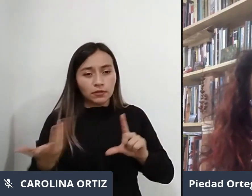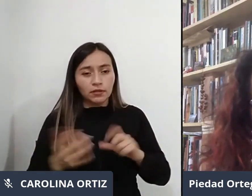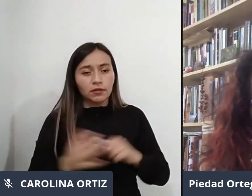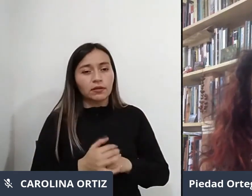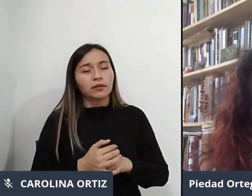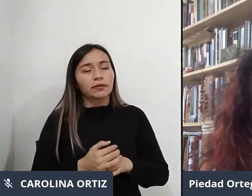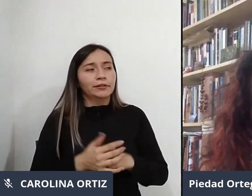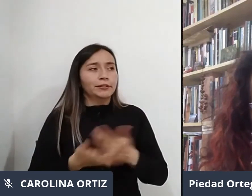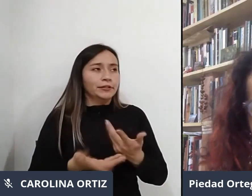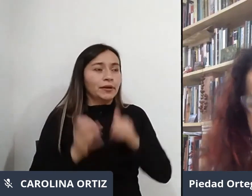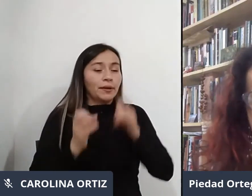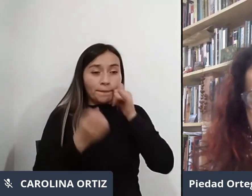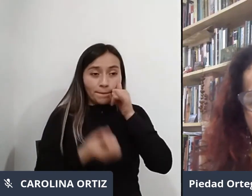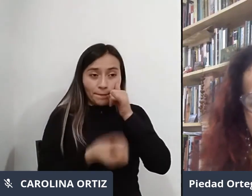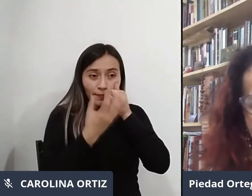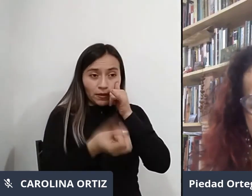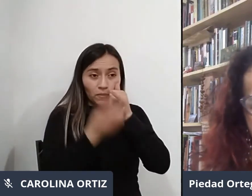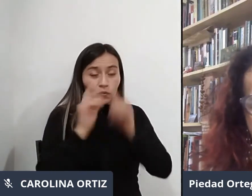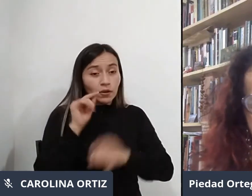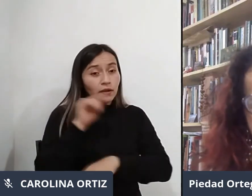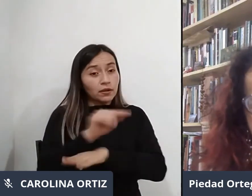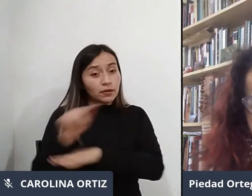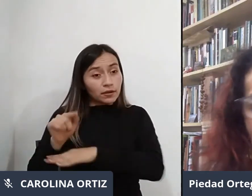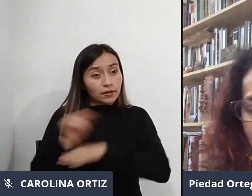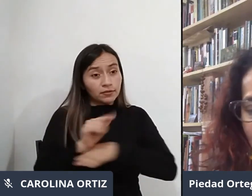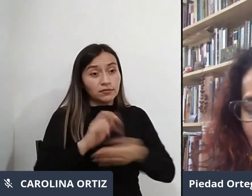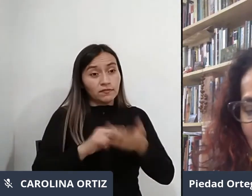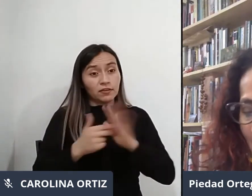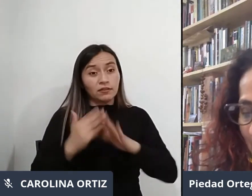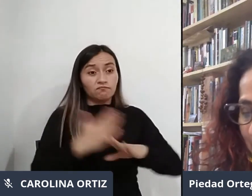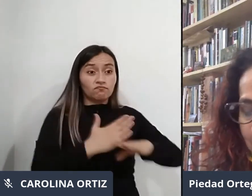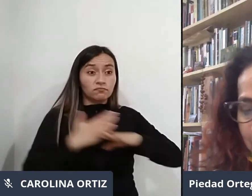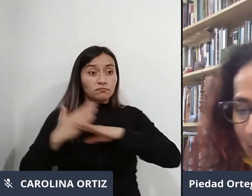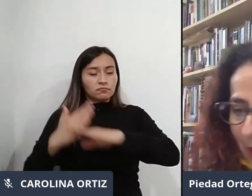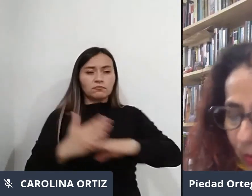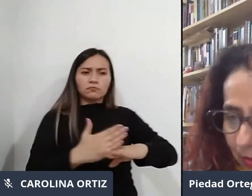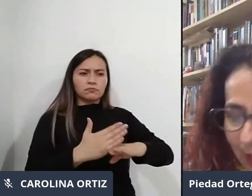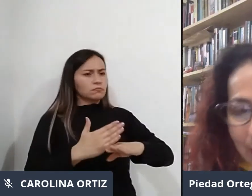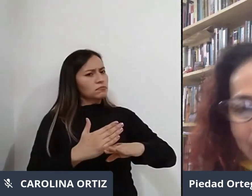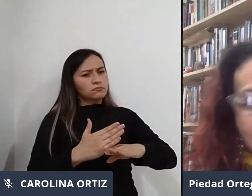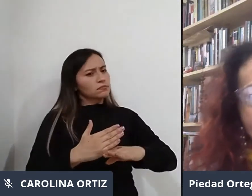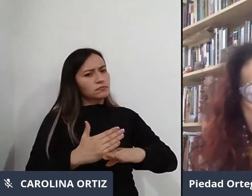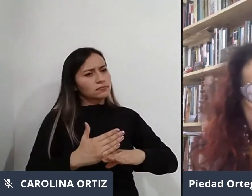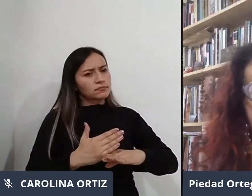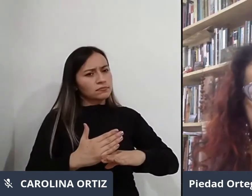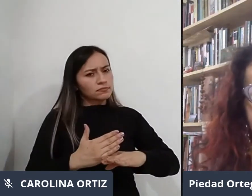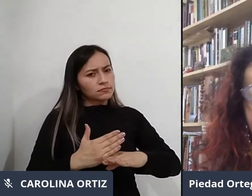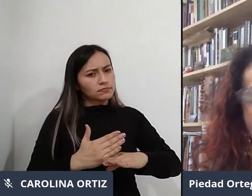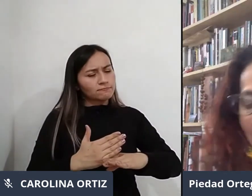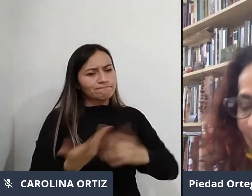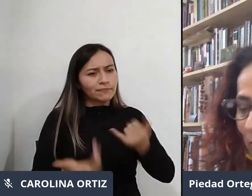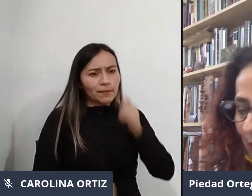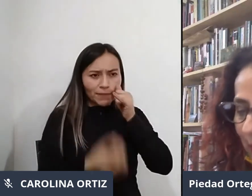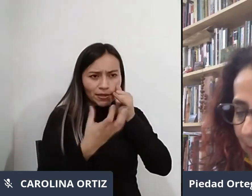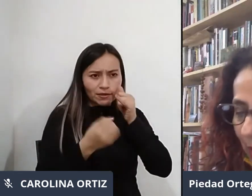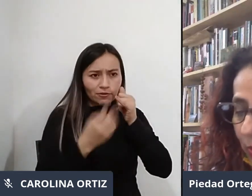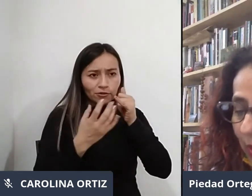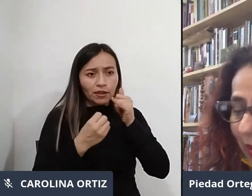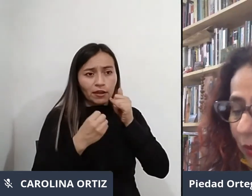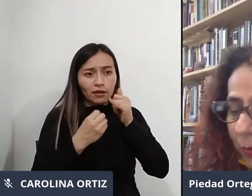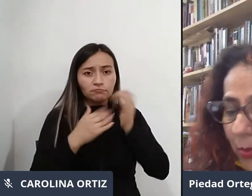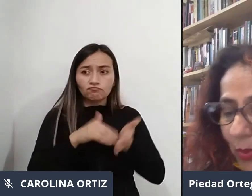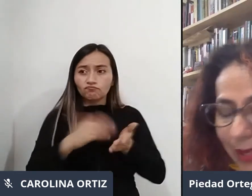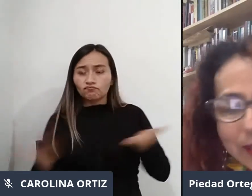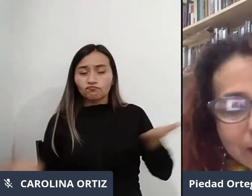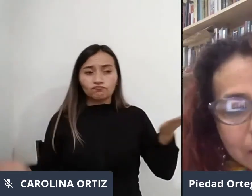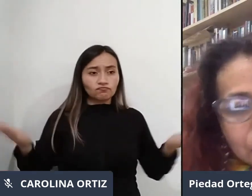es una pedagogía que no es aséptica, que es una pedagogía que no es neutral, que es una pedagogía que